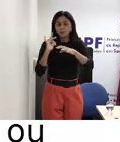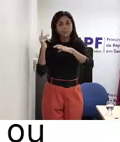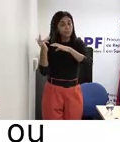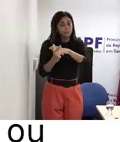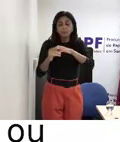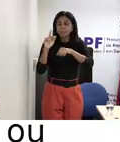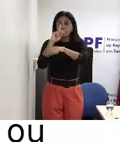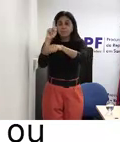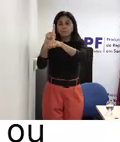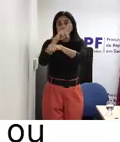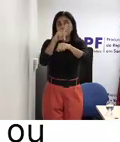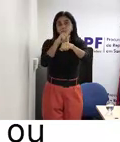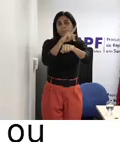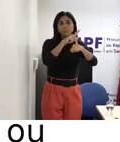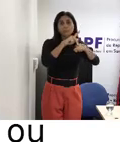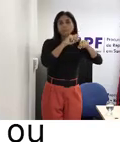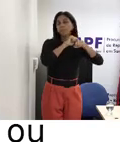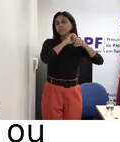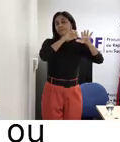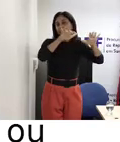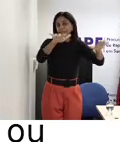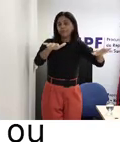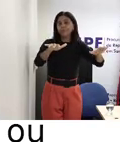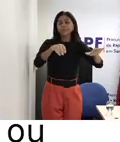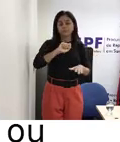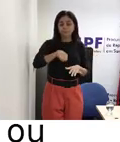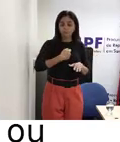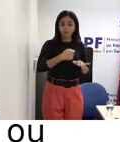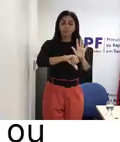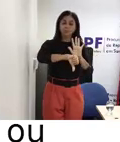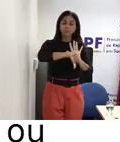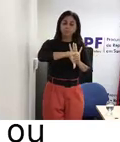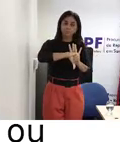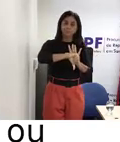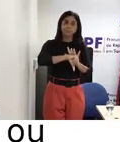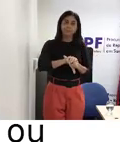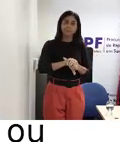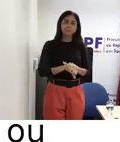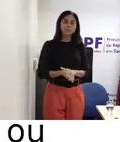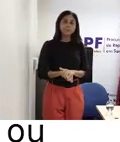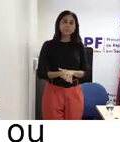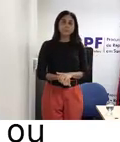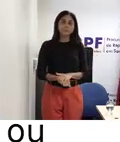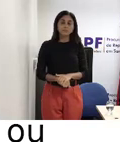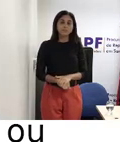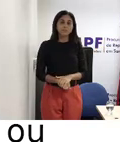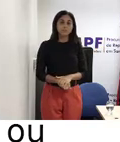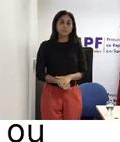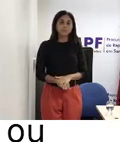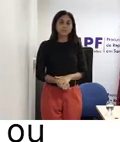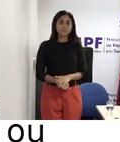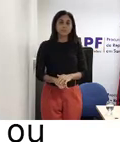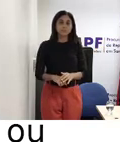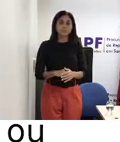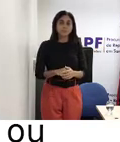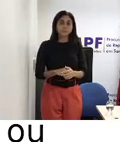exterior para armazenar ou distribuir o material pornográfico quando os atores dos crimes que operam em diferentes países ou quando